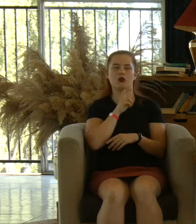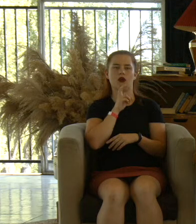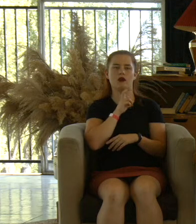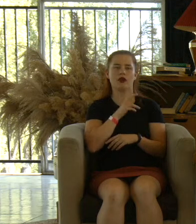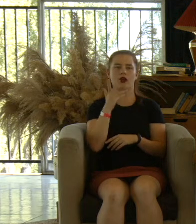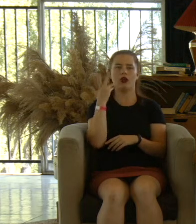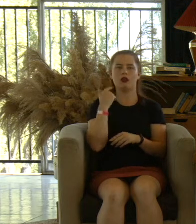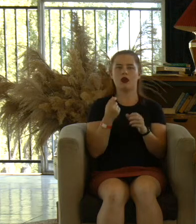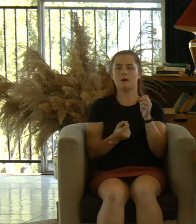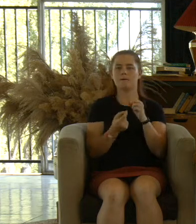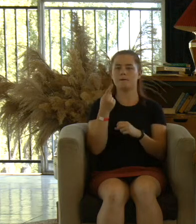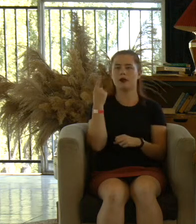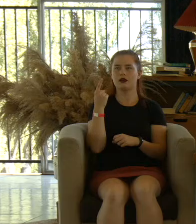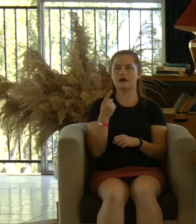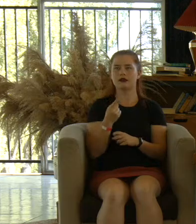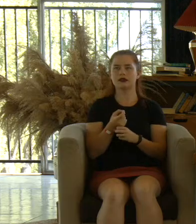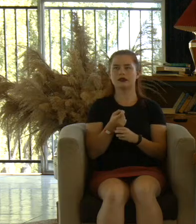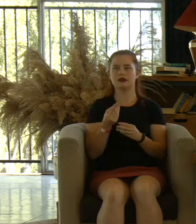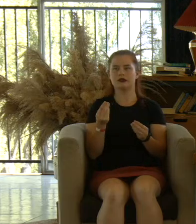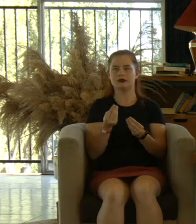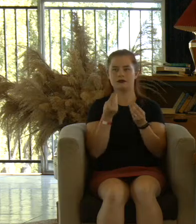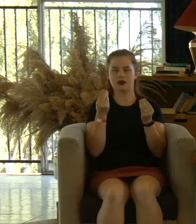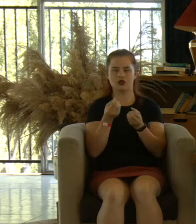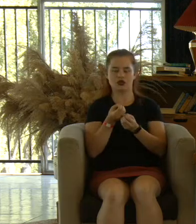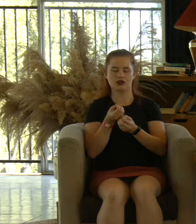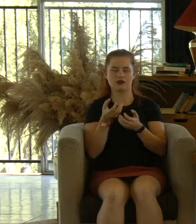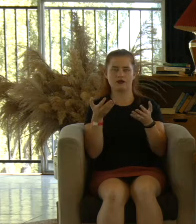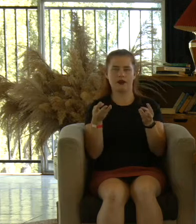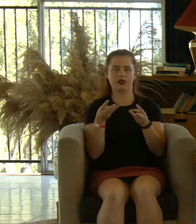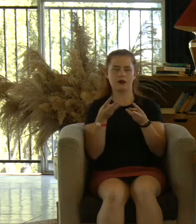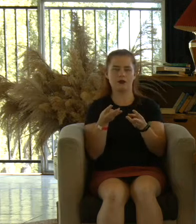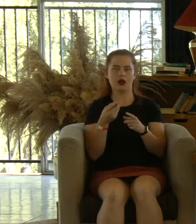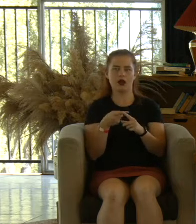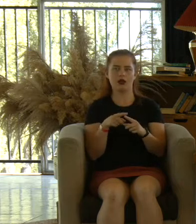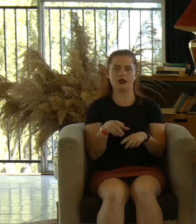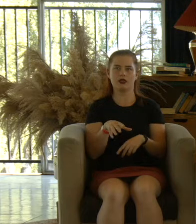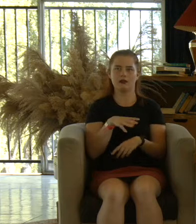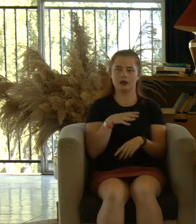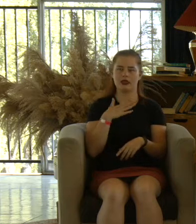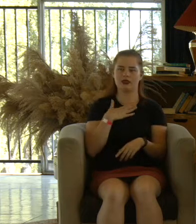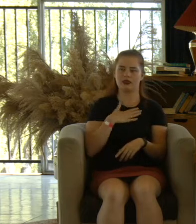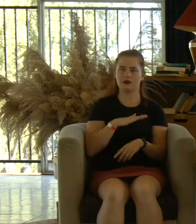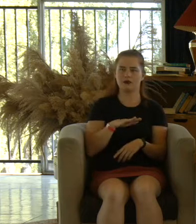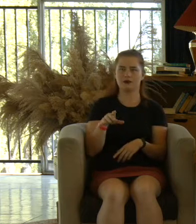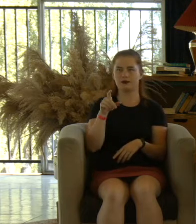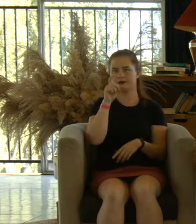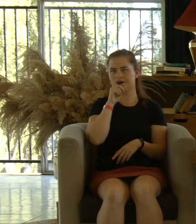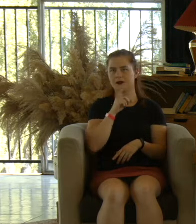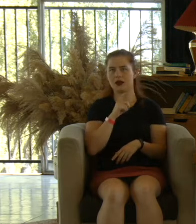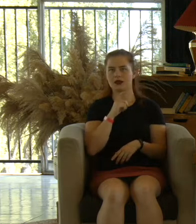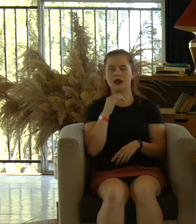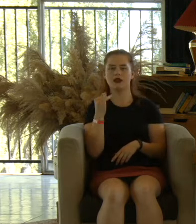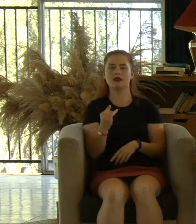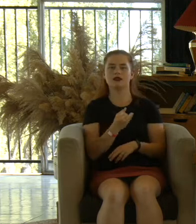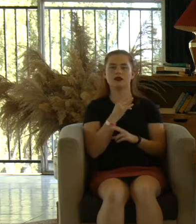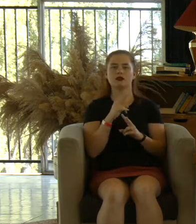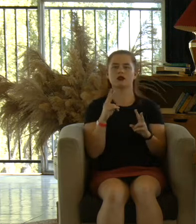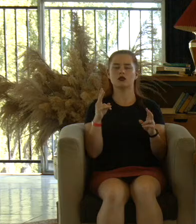Когда появилась светлая обжарка и свежая светлая обжарка, это было неприемлемо, непонятно и неинтересно для тех, кто